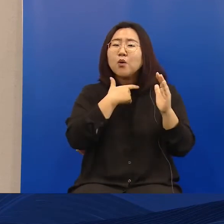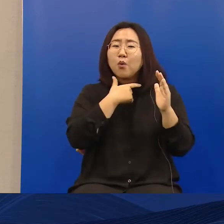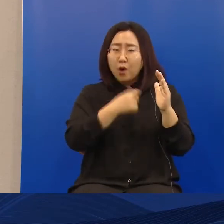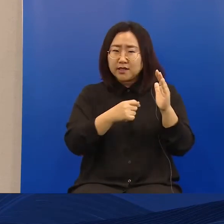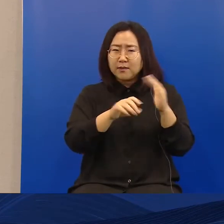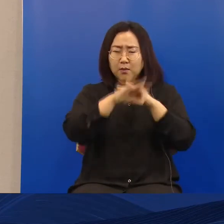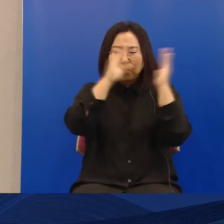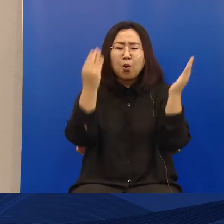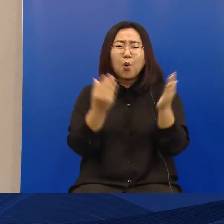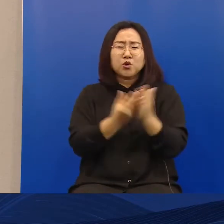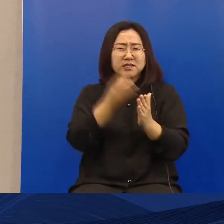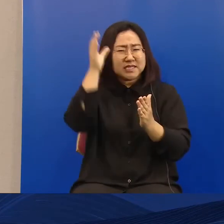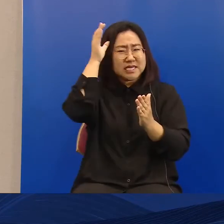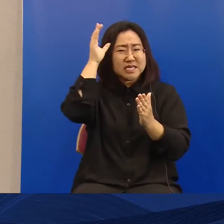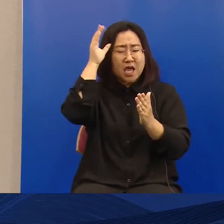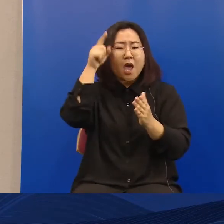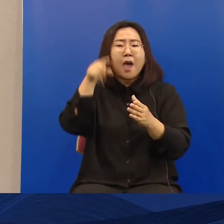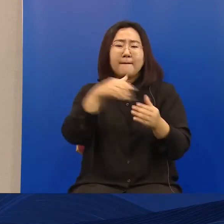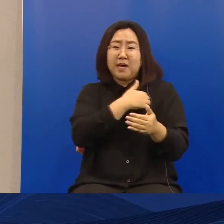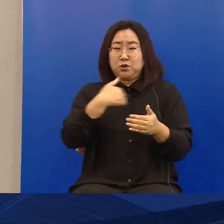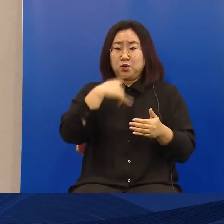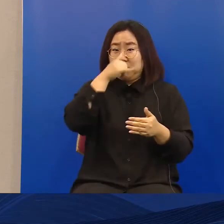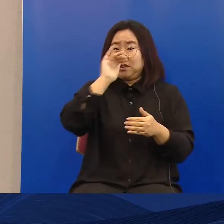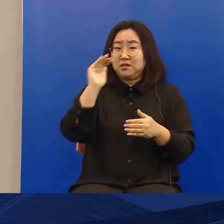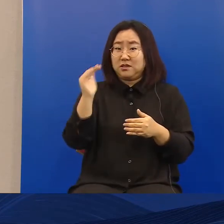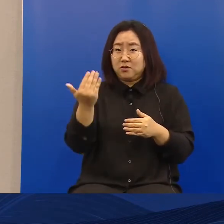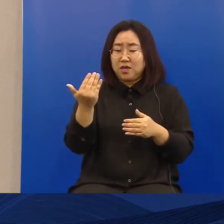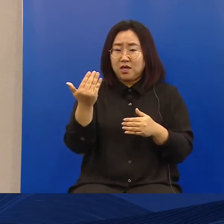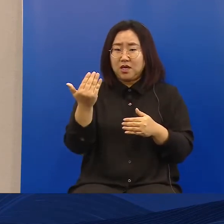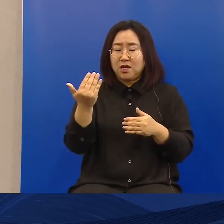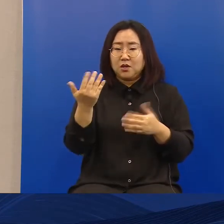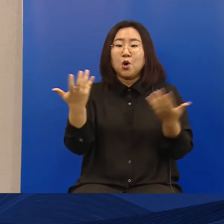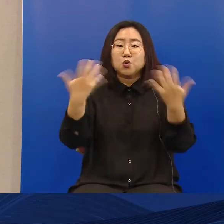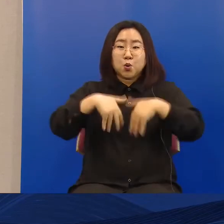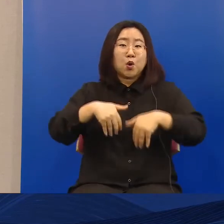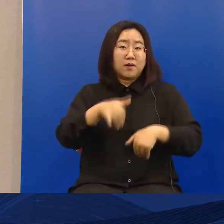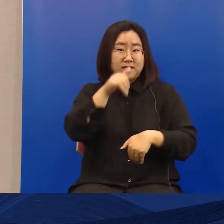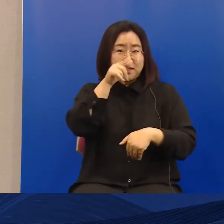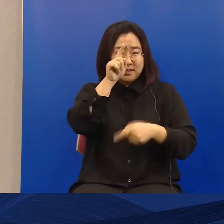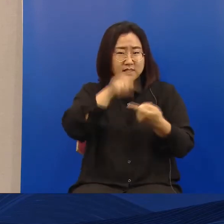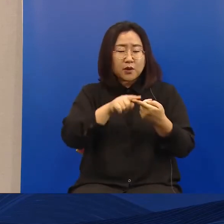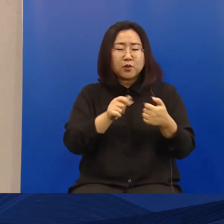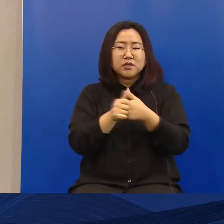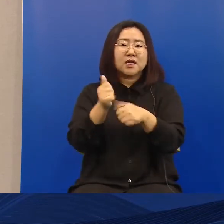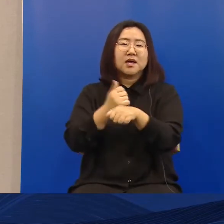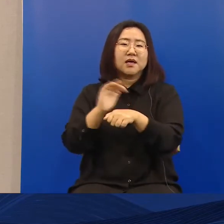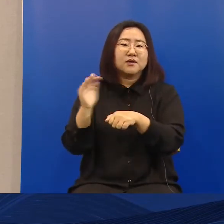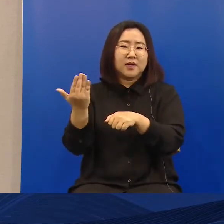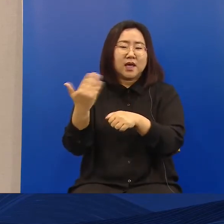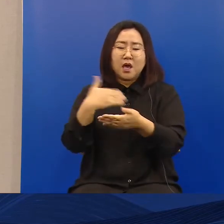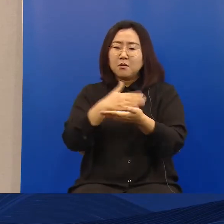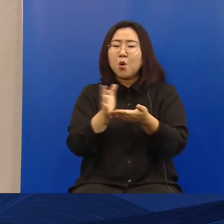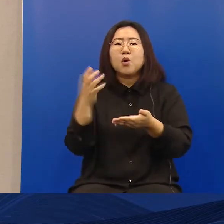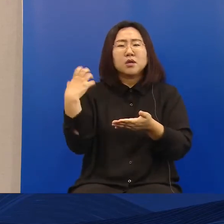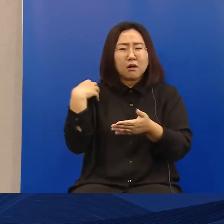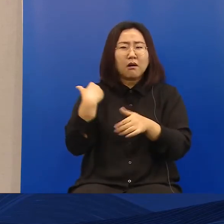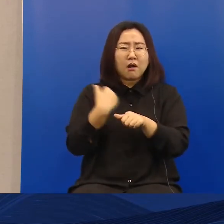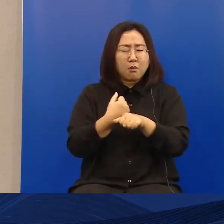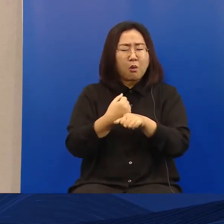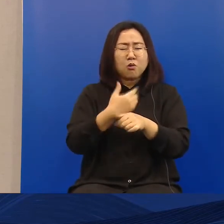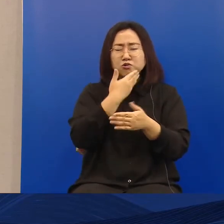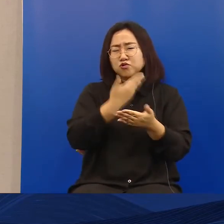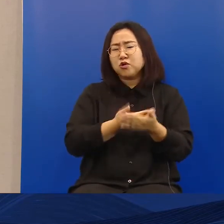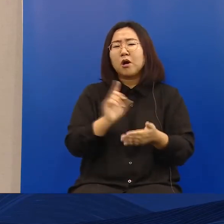표준에 대한 모든 기대치를 충족을 시켜야 됩니다. 여기에는 역할, 그리고 책임, 그리고 역량이 설명이 되고 있습니다. 그 더